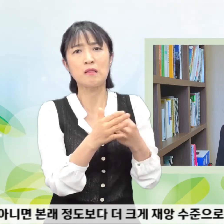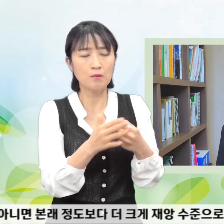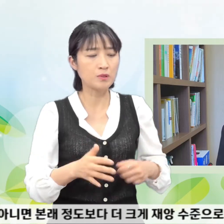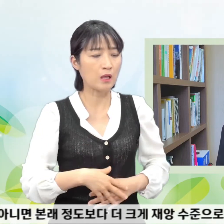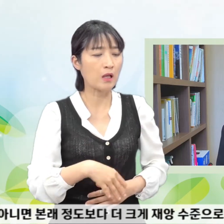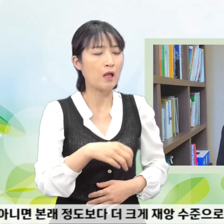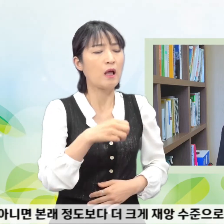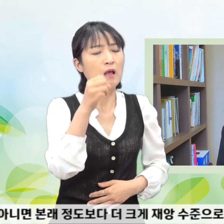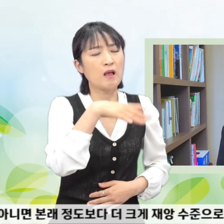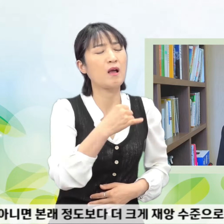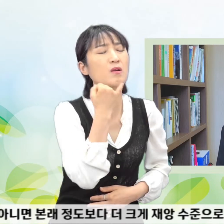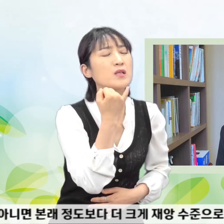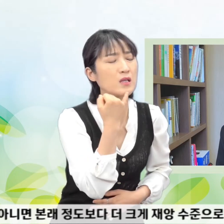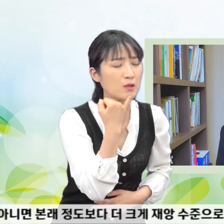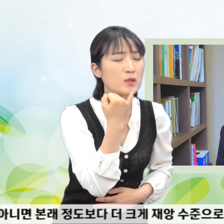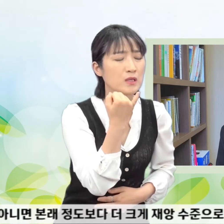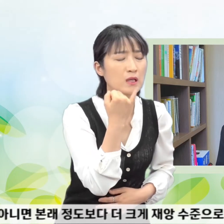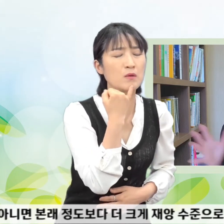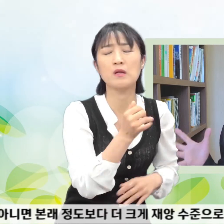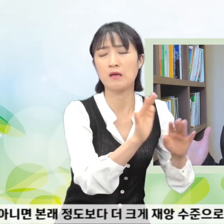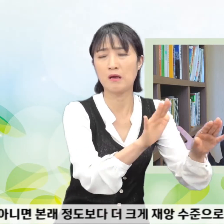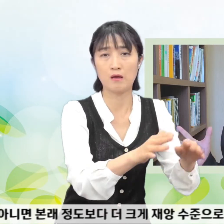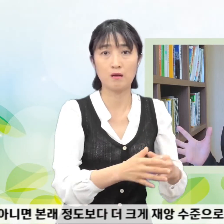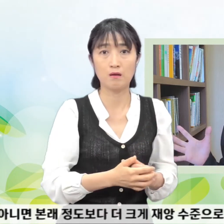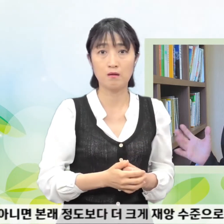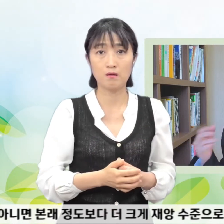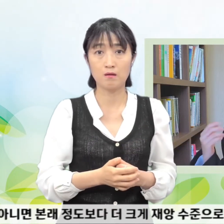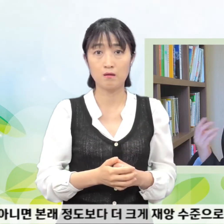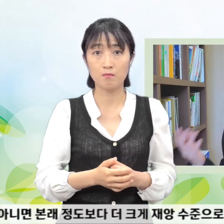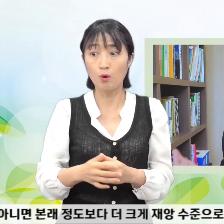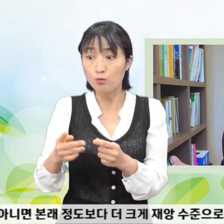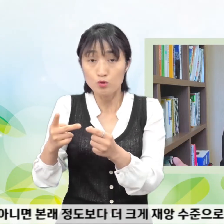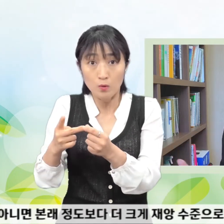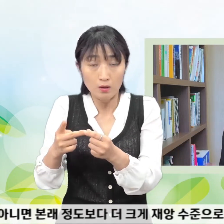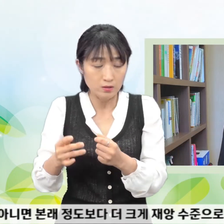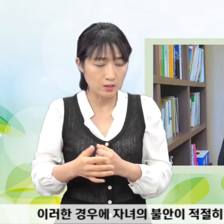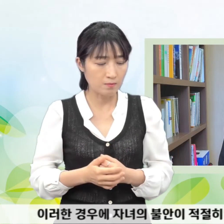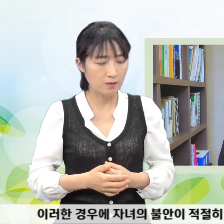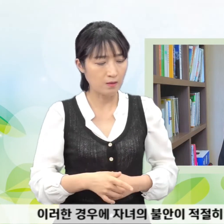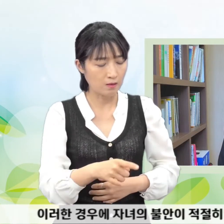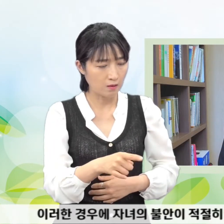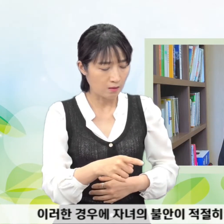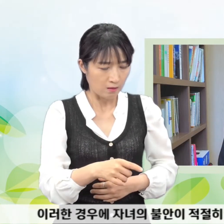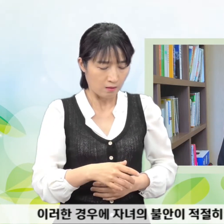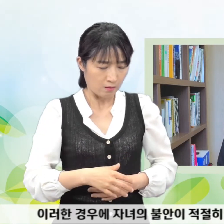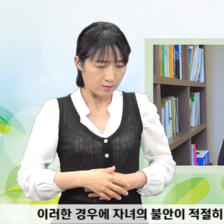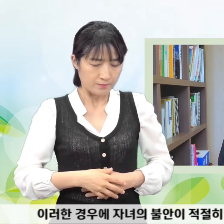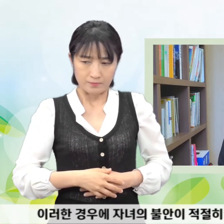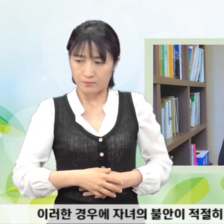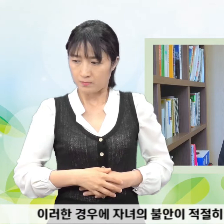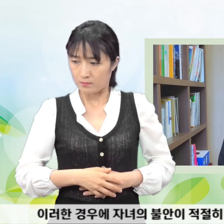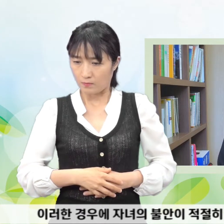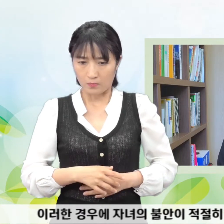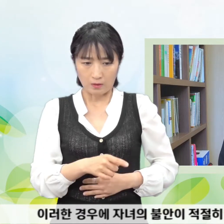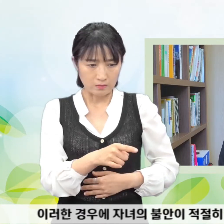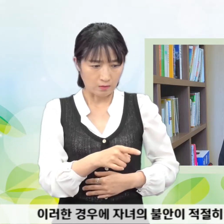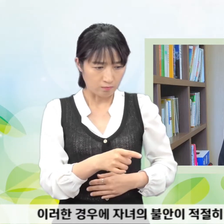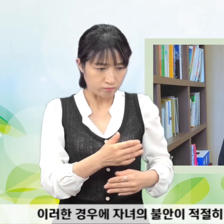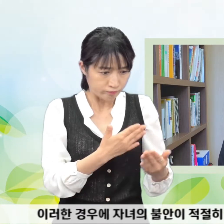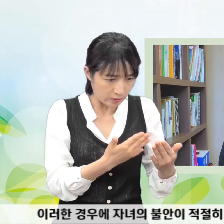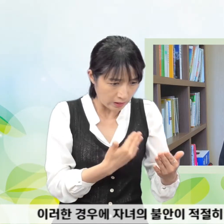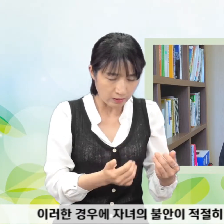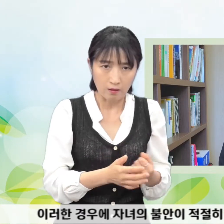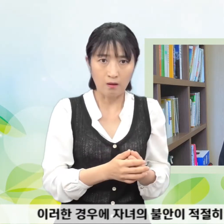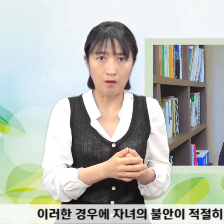재앙 수준으로 자녀의 고민을 부풀려서 해석을 한다던가 이러한 경우에 자녀의